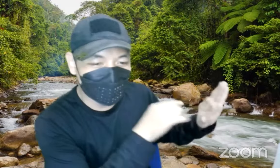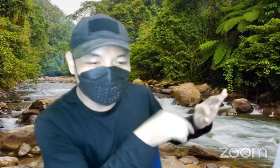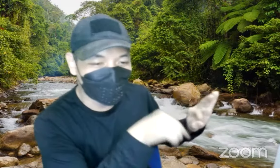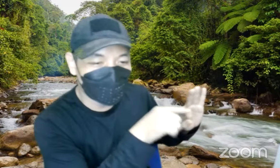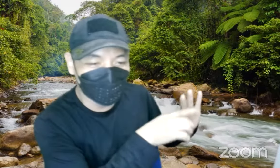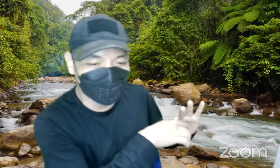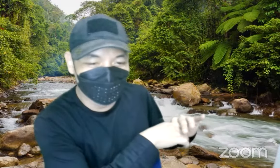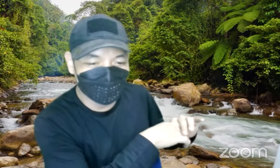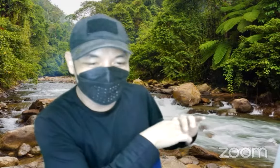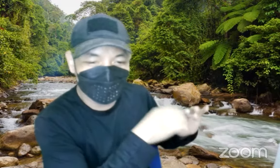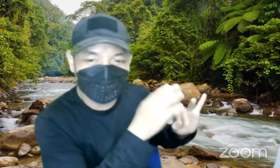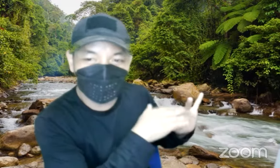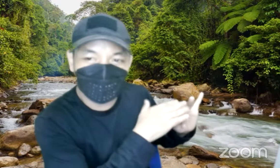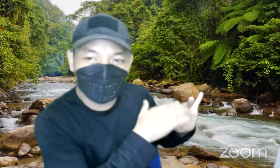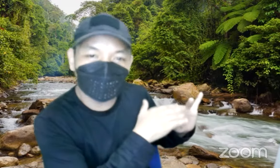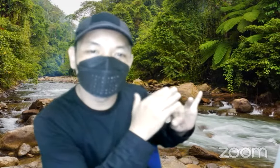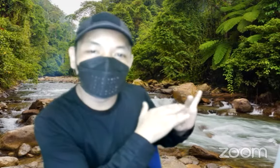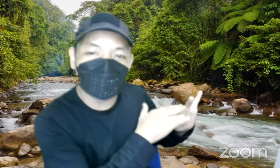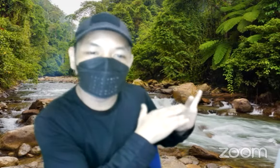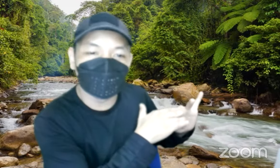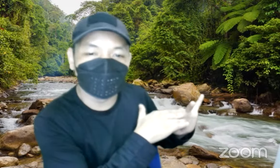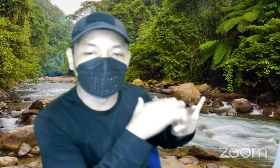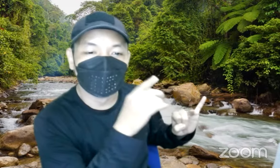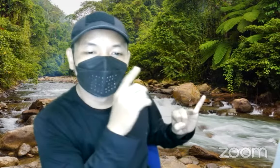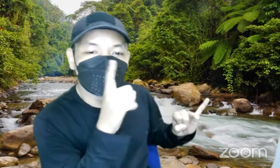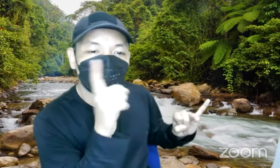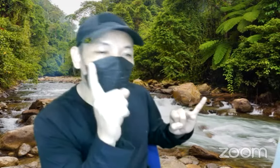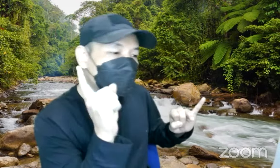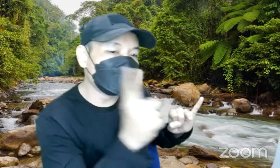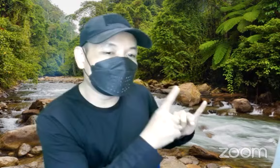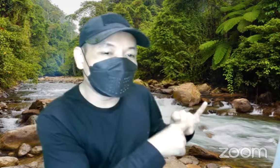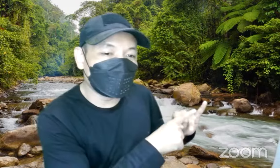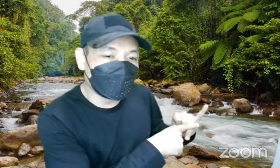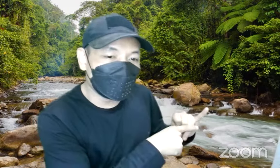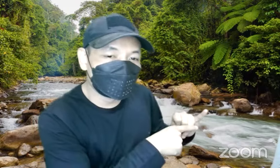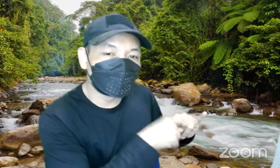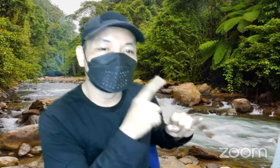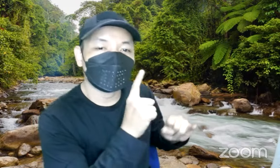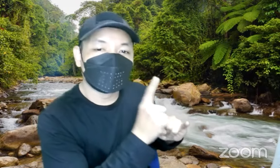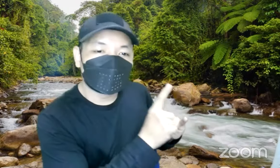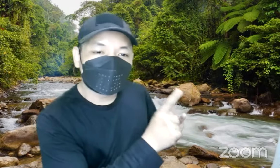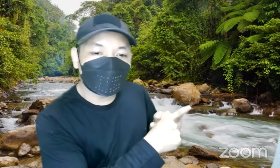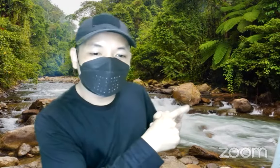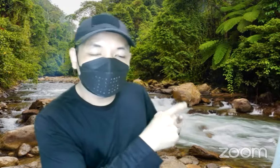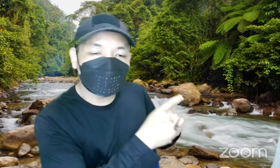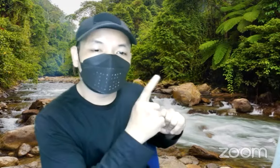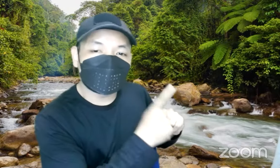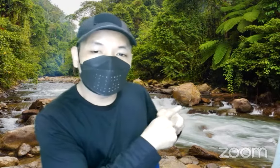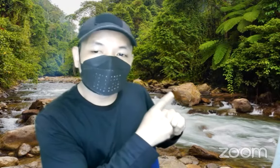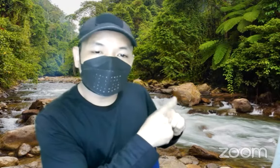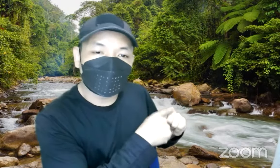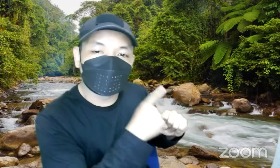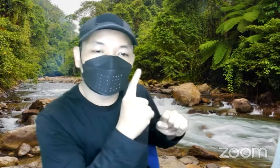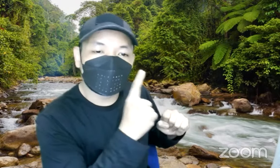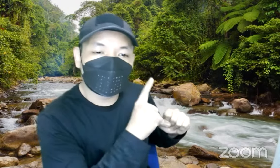ဒီတင်တော့မဟုတ်ဘူးဆိုတော့ဘသူရောင်းထားတယ်ဆိုတာတွေဟာဘေးအိမ်နီးချင်းနိုင်ငံတွေစကားစားနဲ့ပတ်သက်ပြီးဆက်ဆက်ပြီးတော့လက်နက်ရော